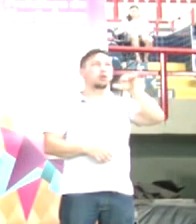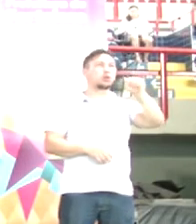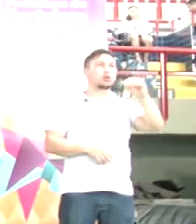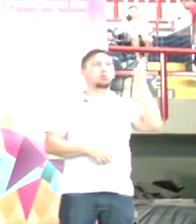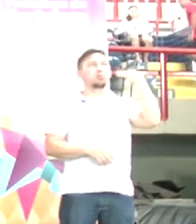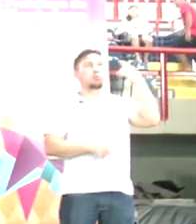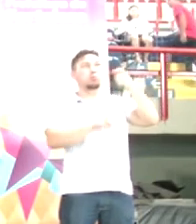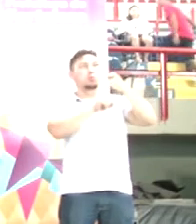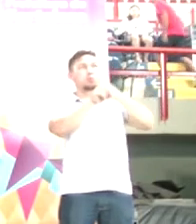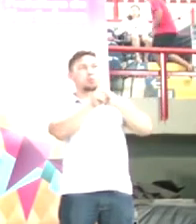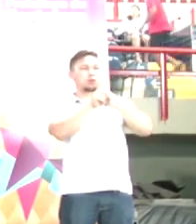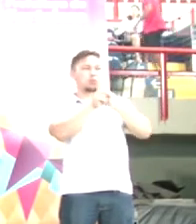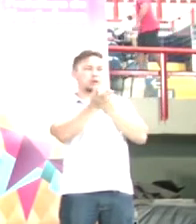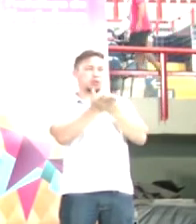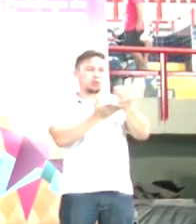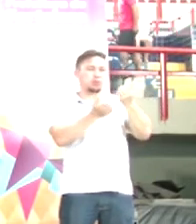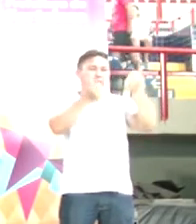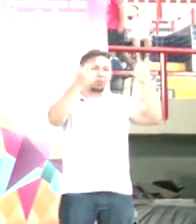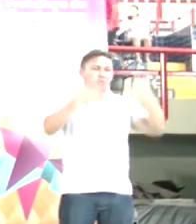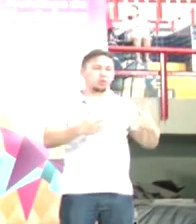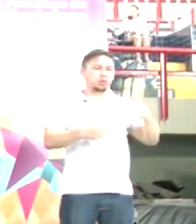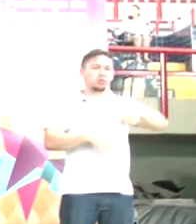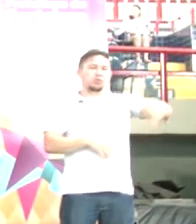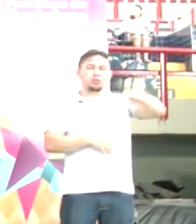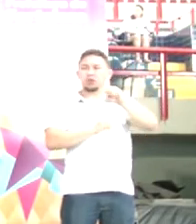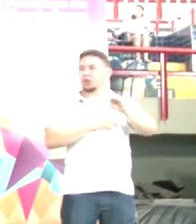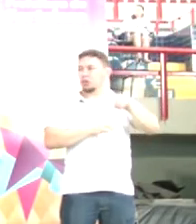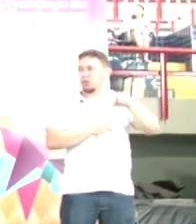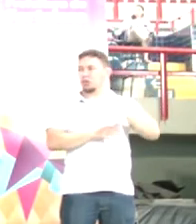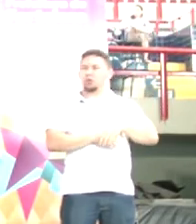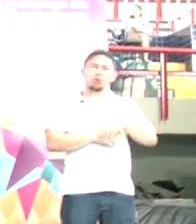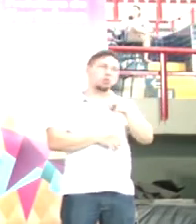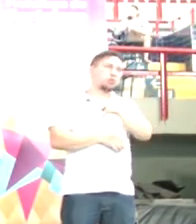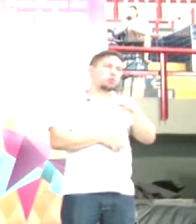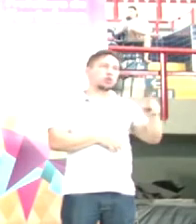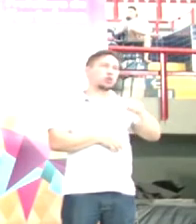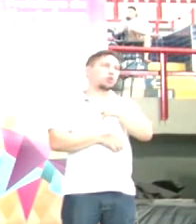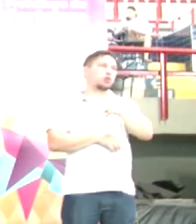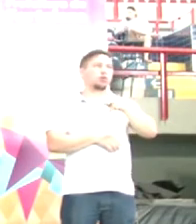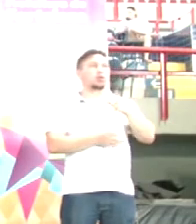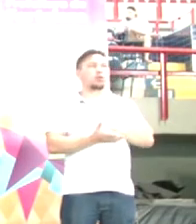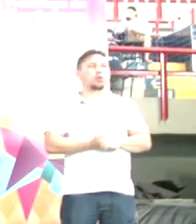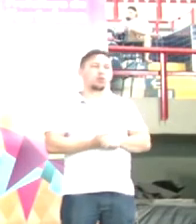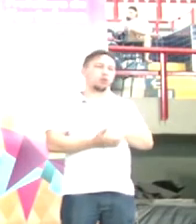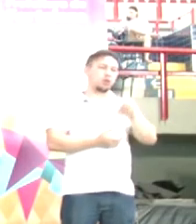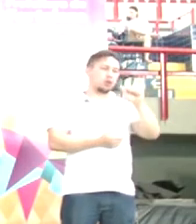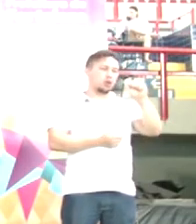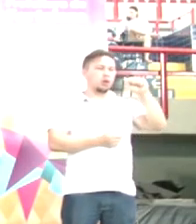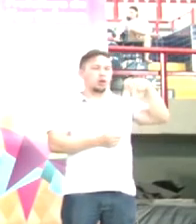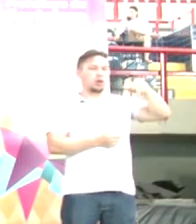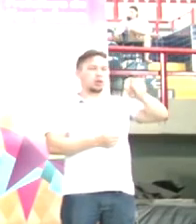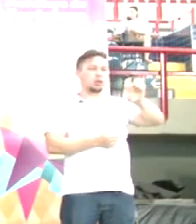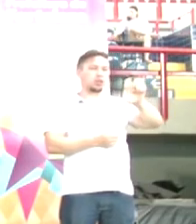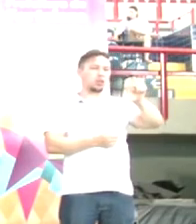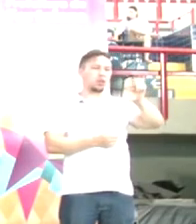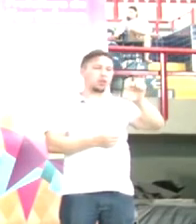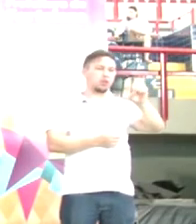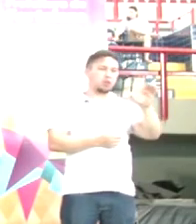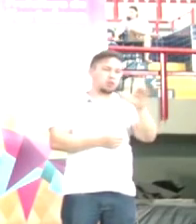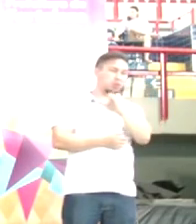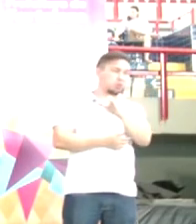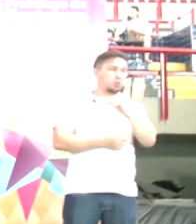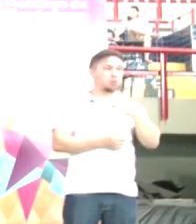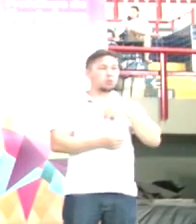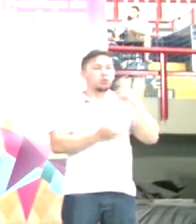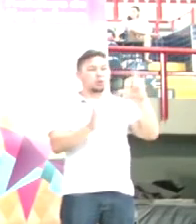o professor Ângelo Vitor já começou a falar disso com vocês. Já trabalhou com vocês prismas,